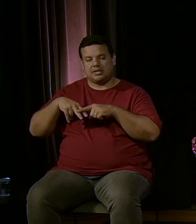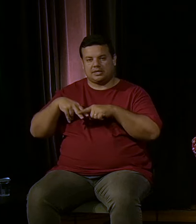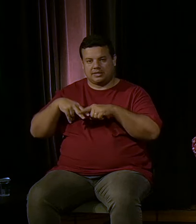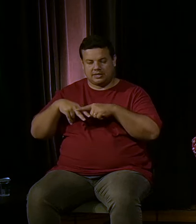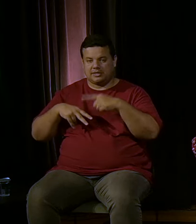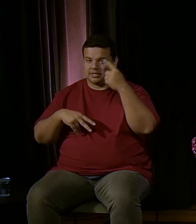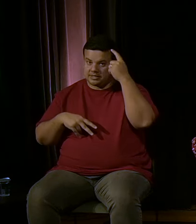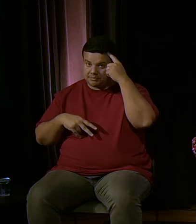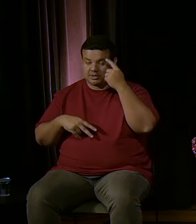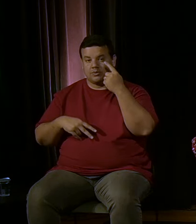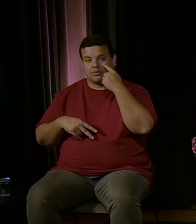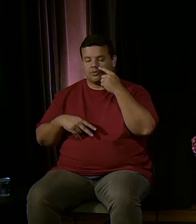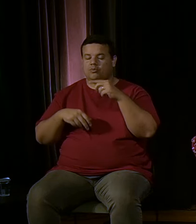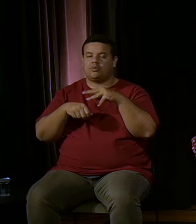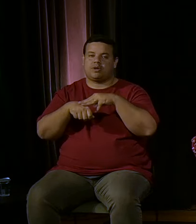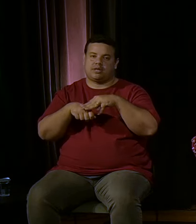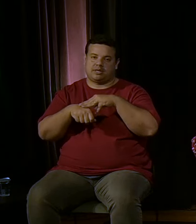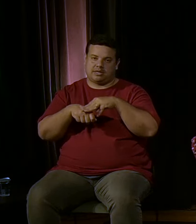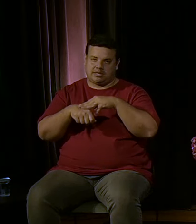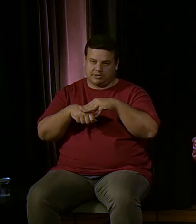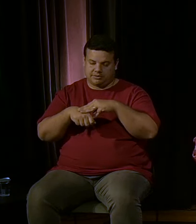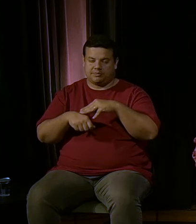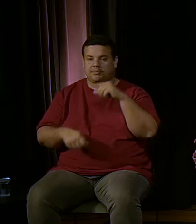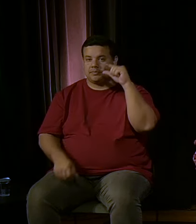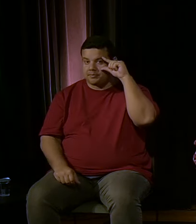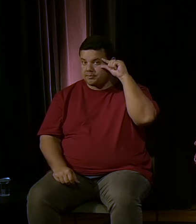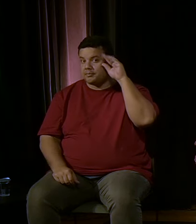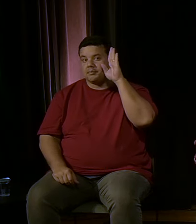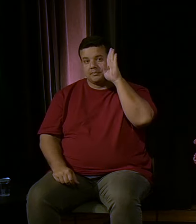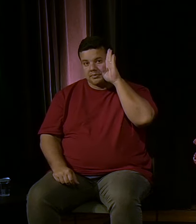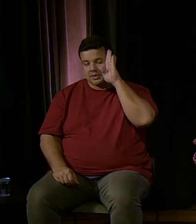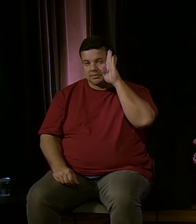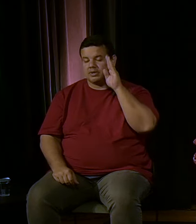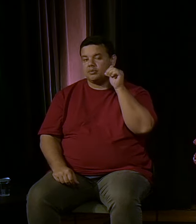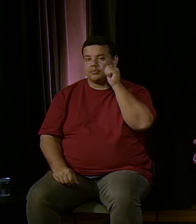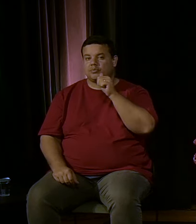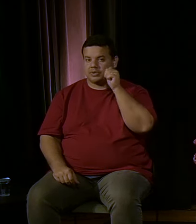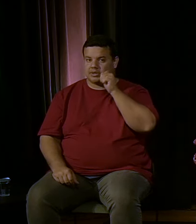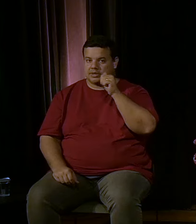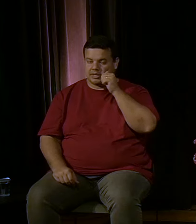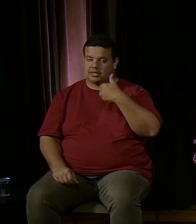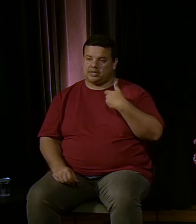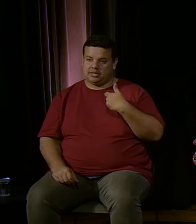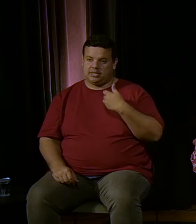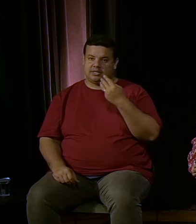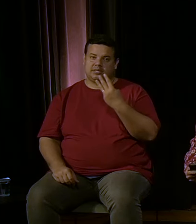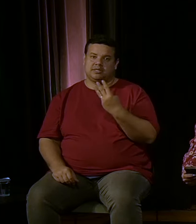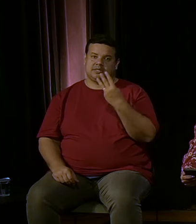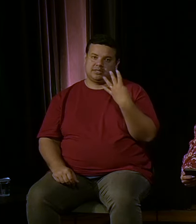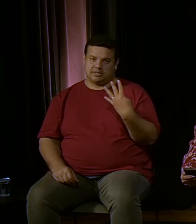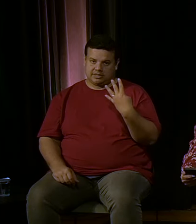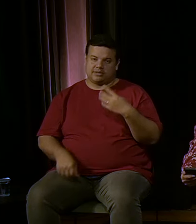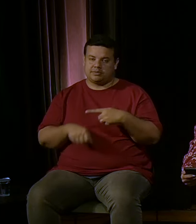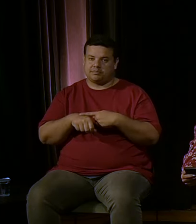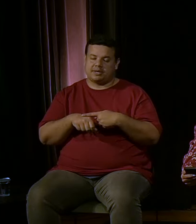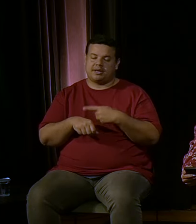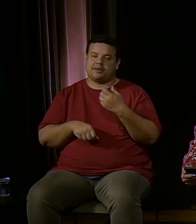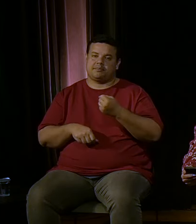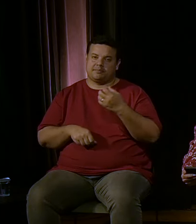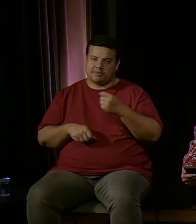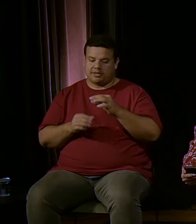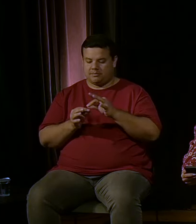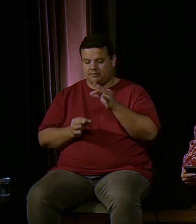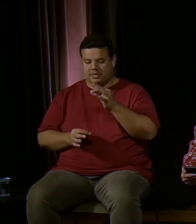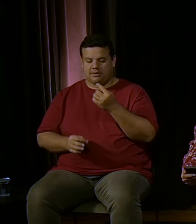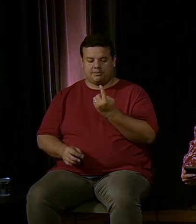olhos castanhos. Bárbara Sansão, mulher, de 34 anos, pele branca, de